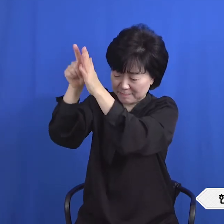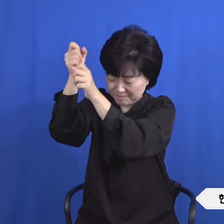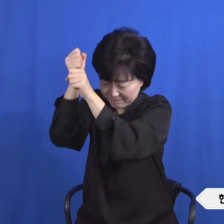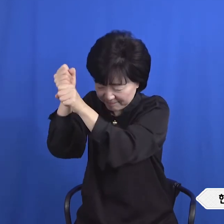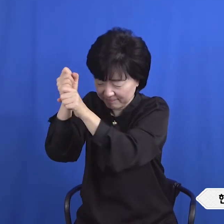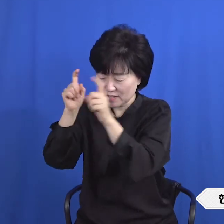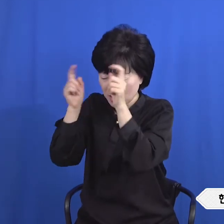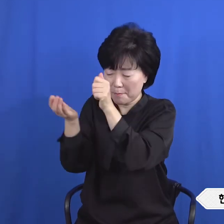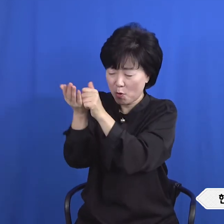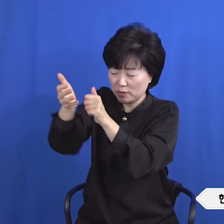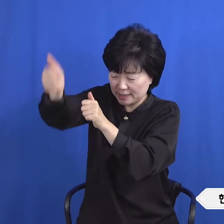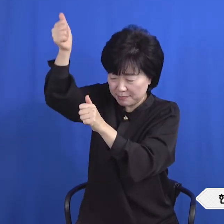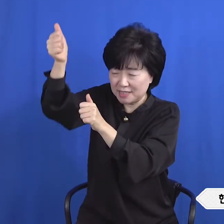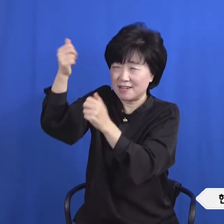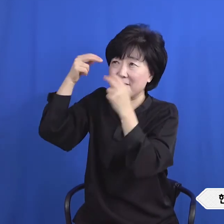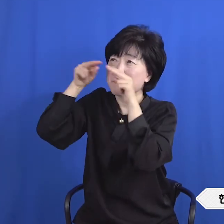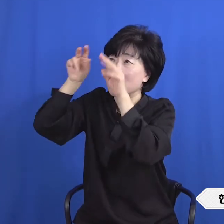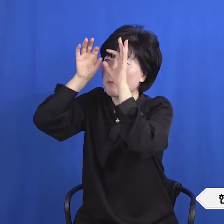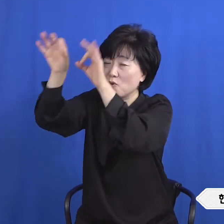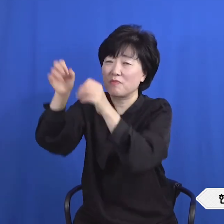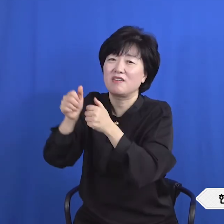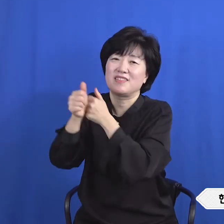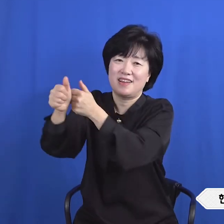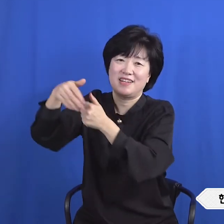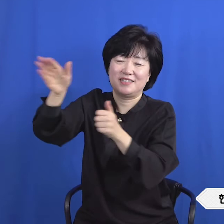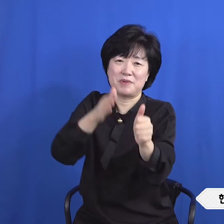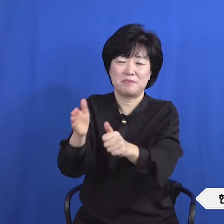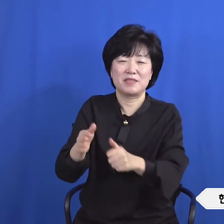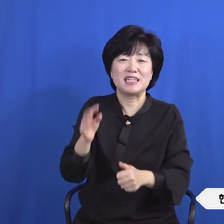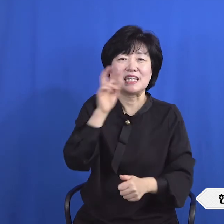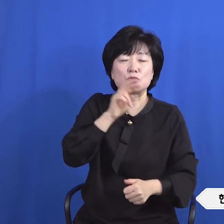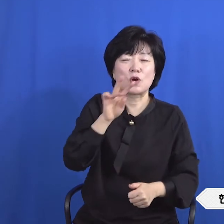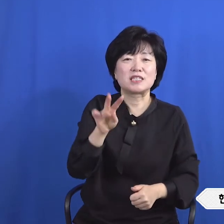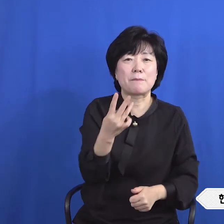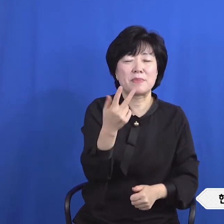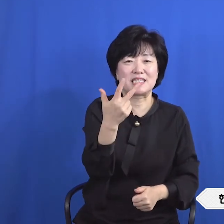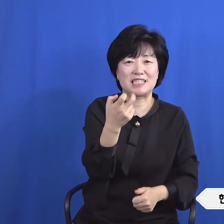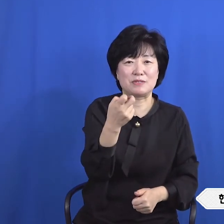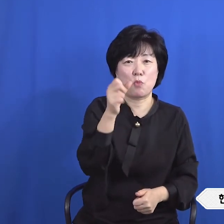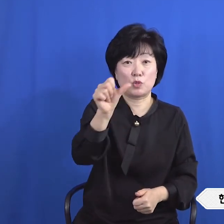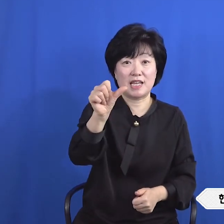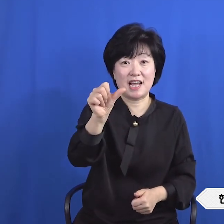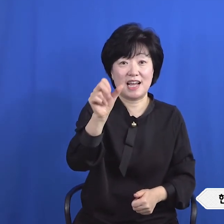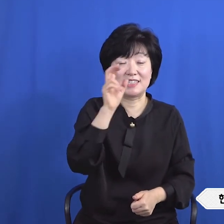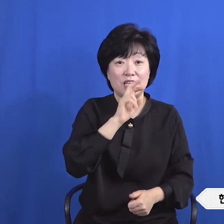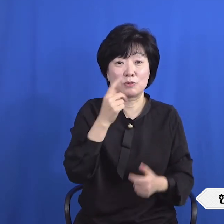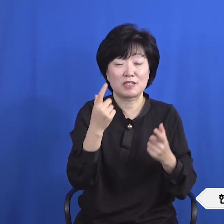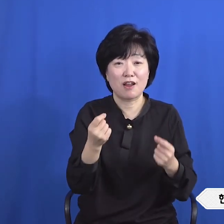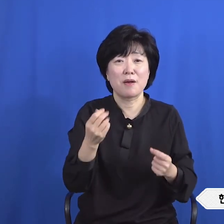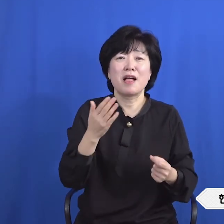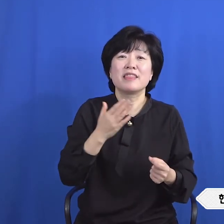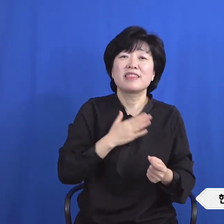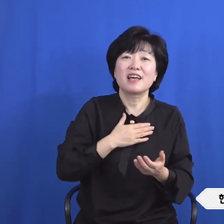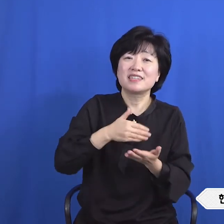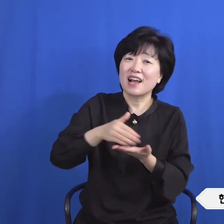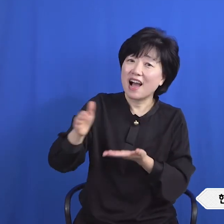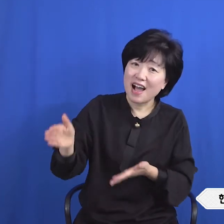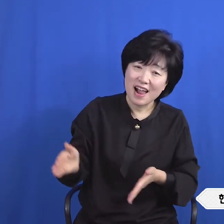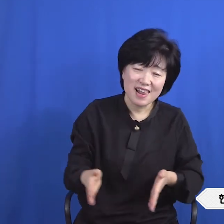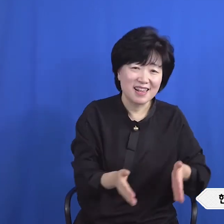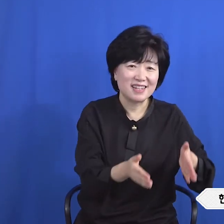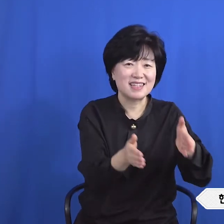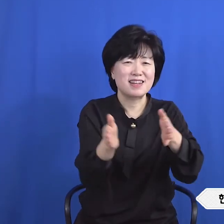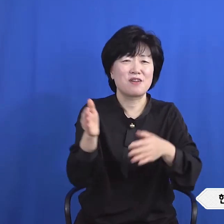바라보고 나아가시기를 바랍니다. 찬송가 375장처럼 나는 갈 길